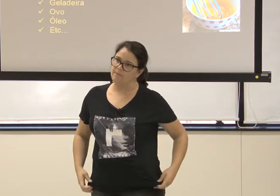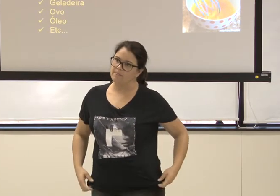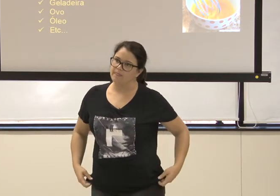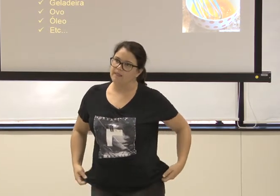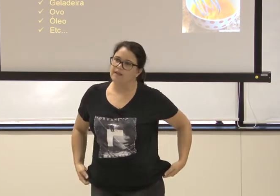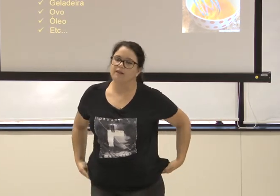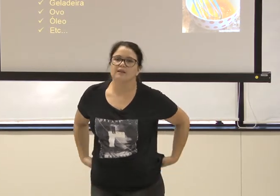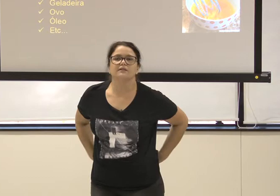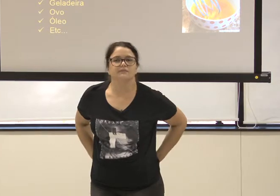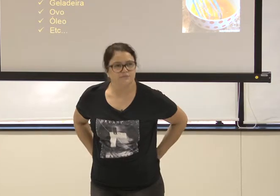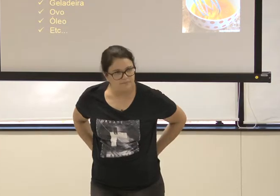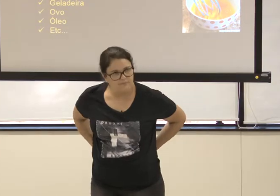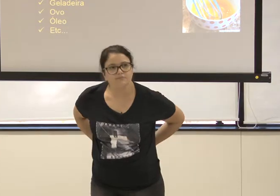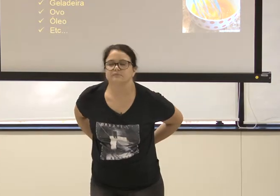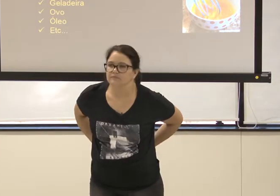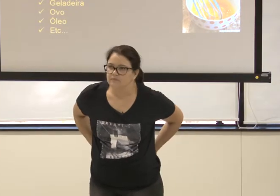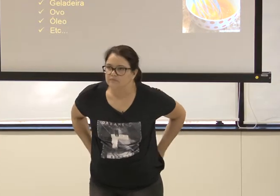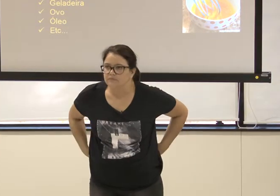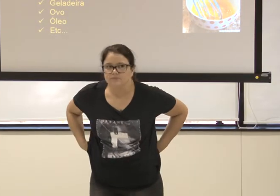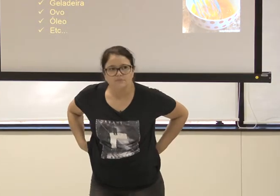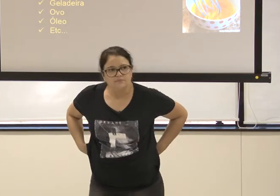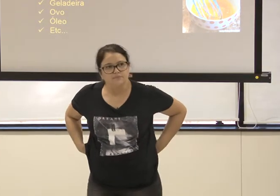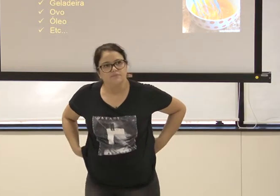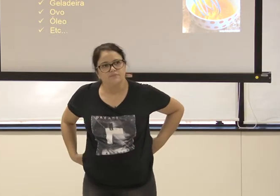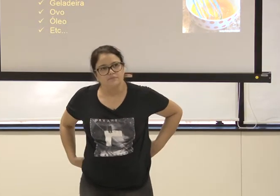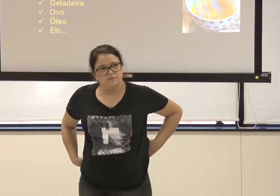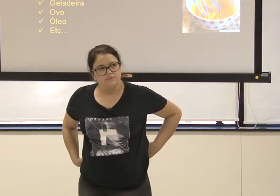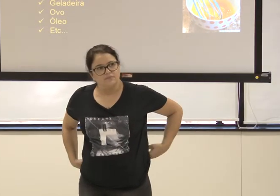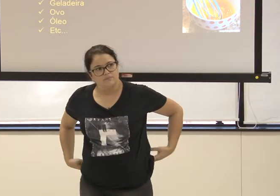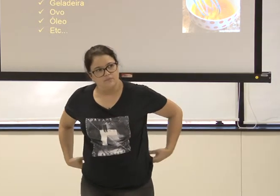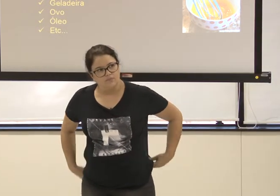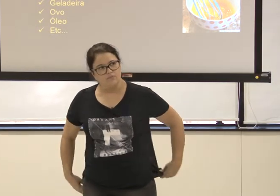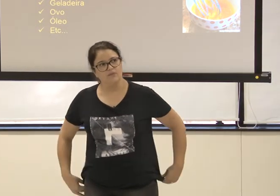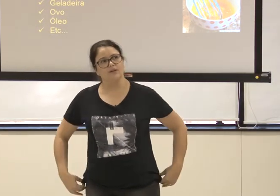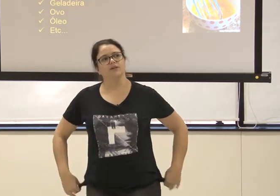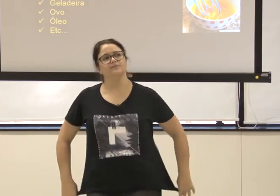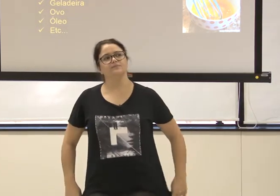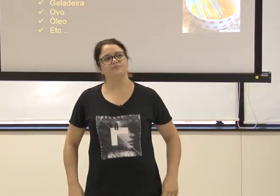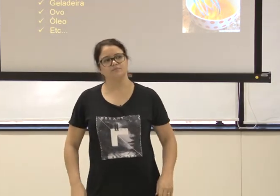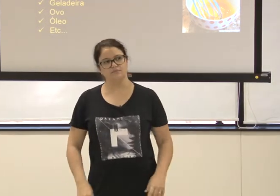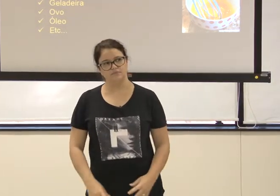fiz aí? Foi o que eu fiz? Você largou a mãe, pegou o ovo, Pegou a tapioca.